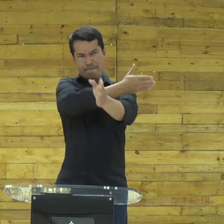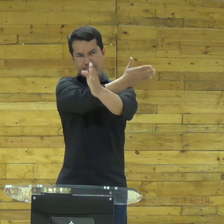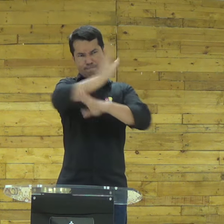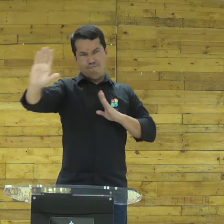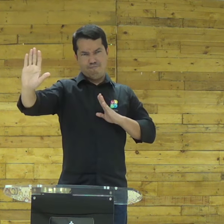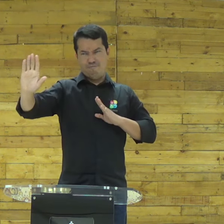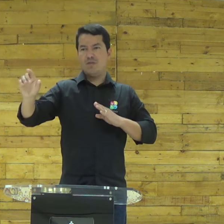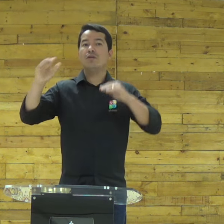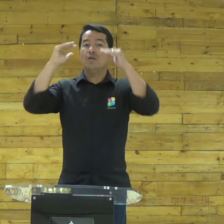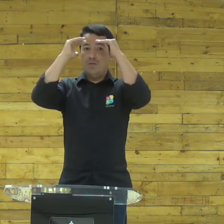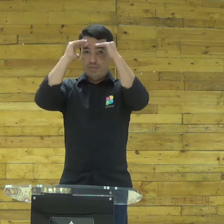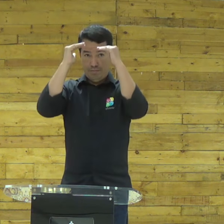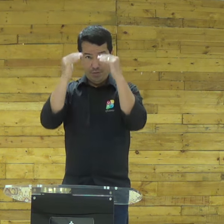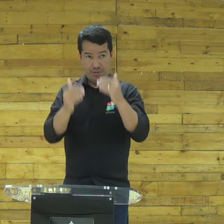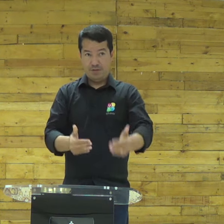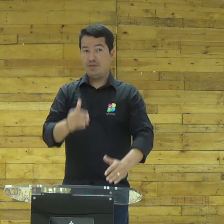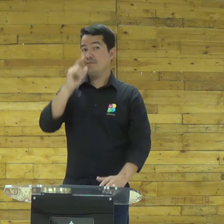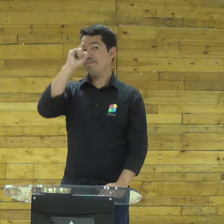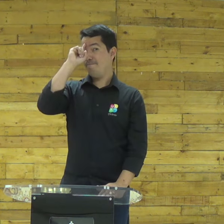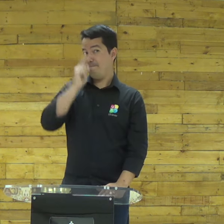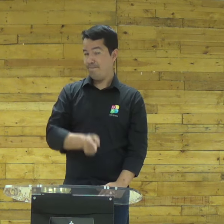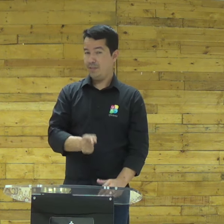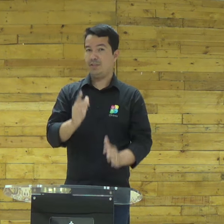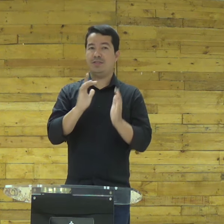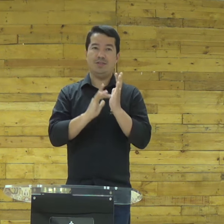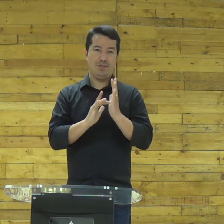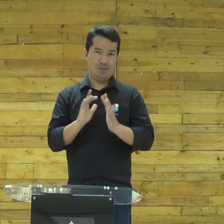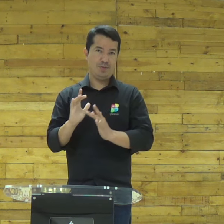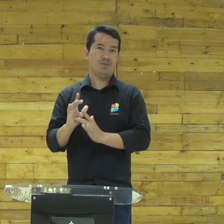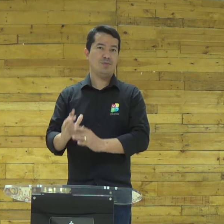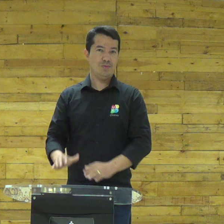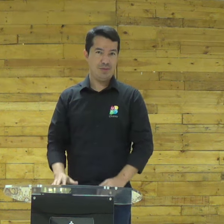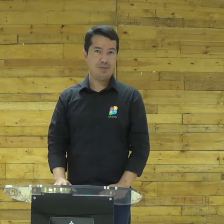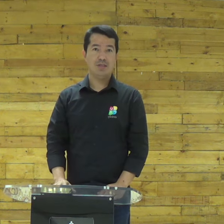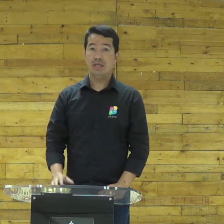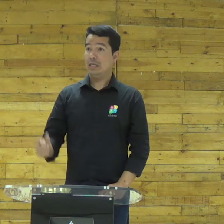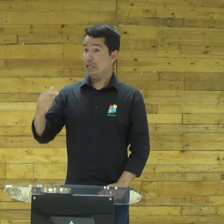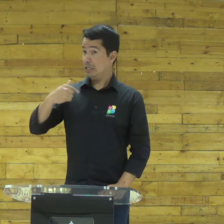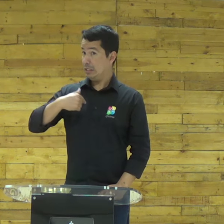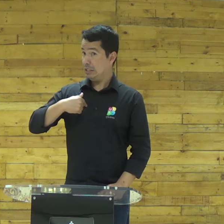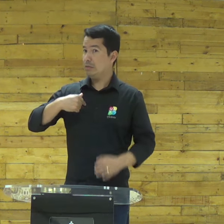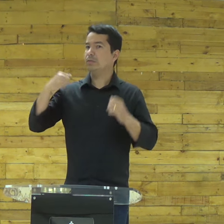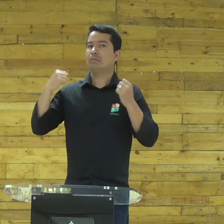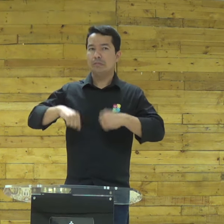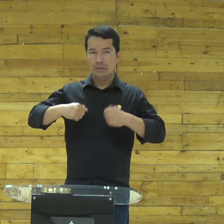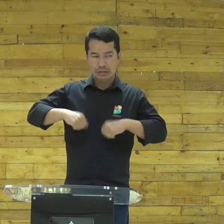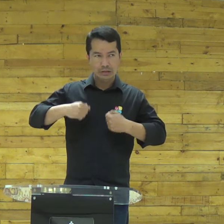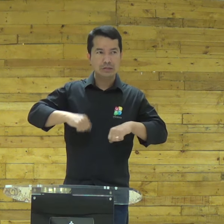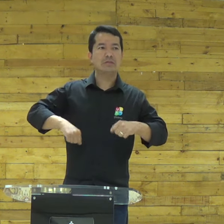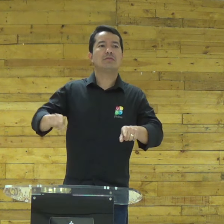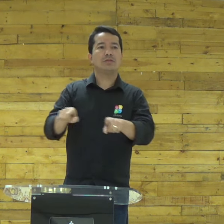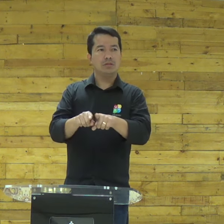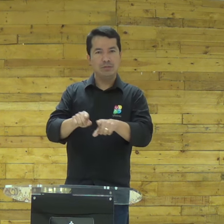amigo que também treinava a arte marcial comigo obedeceu ao mandamento de Jesus eu e